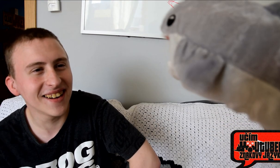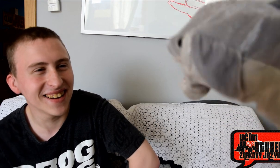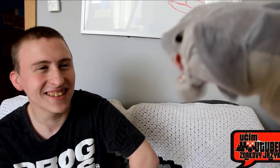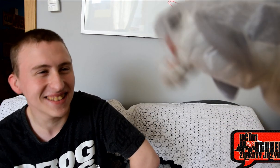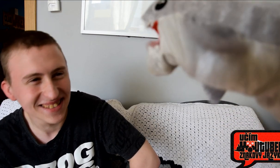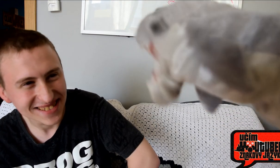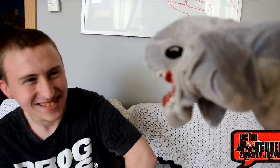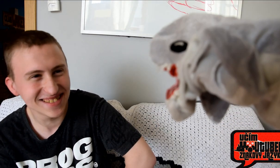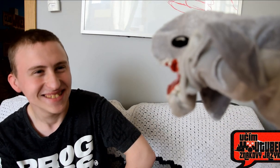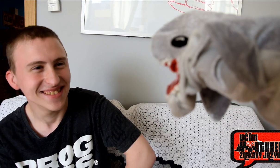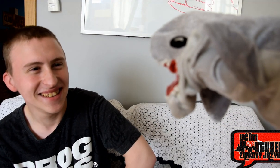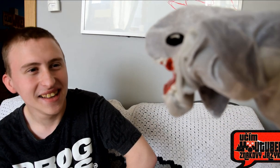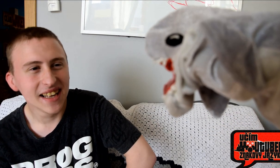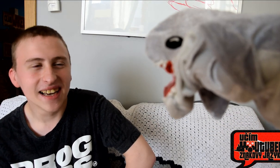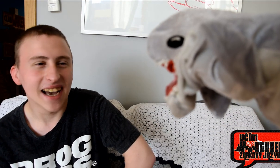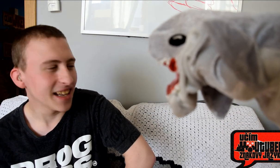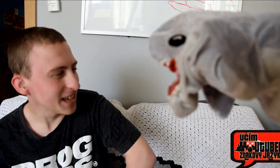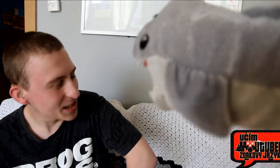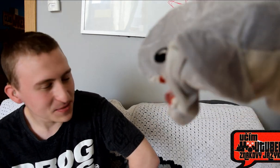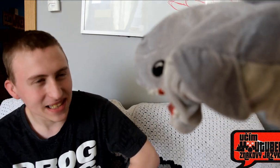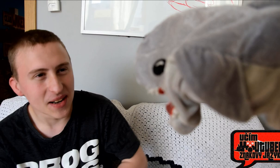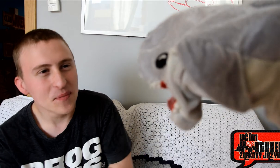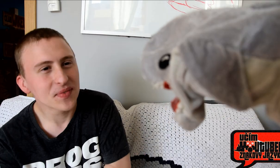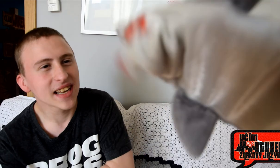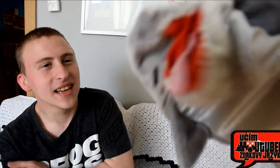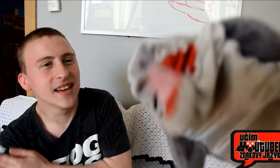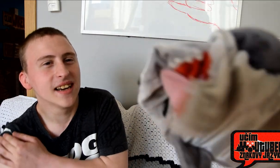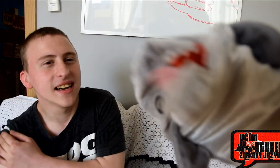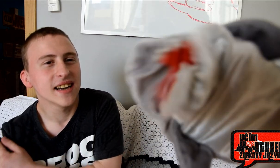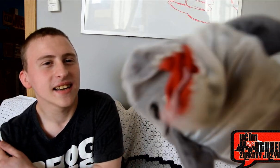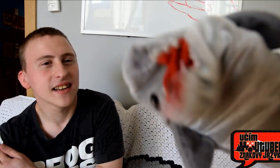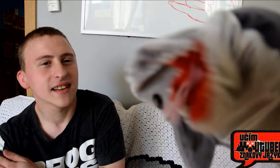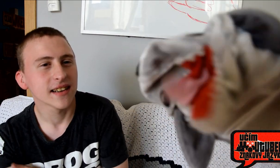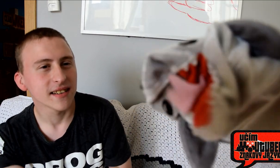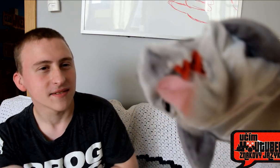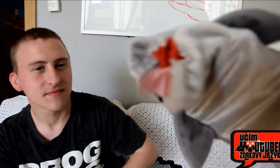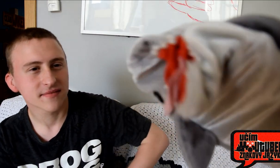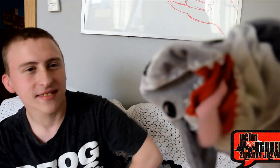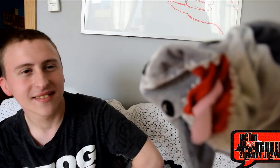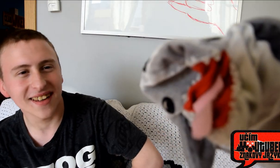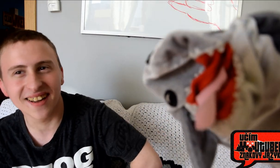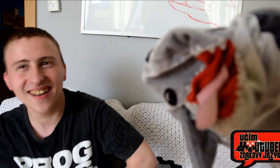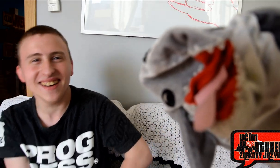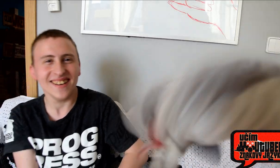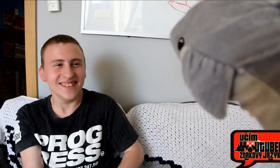Počkej. Drž hubu. Tak dobrý. Takhle vypadám vždycky, když dělám takovou řeč?